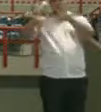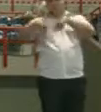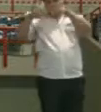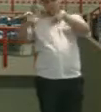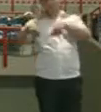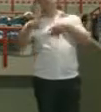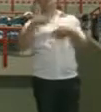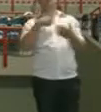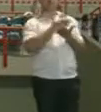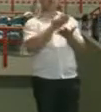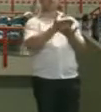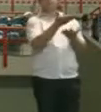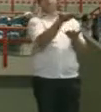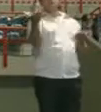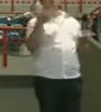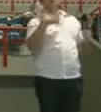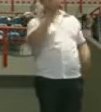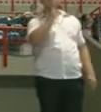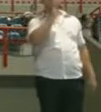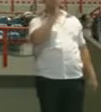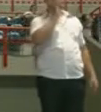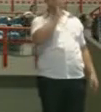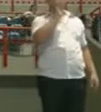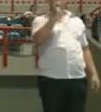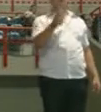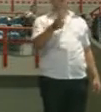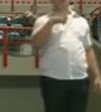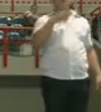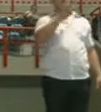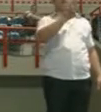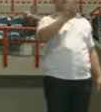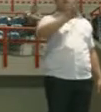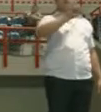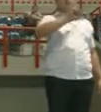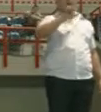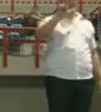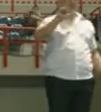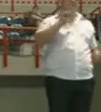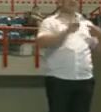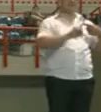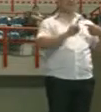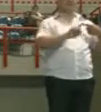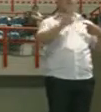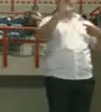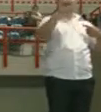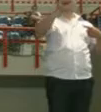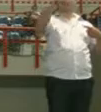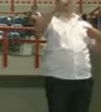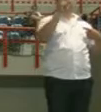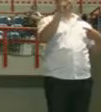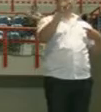que algumas aqui vocês conhecem. Revoltas rurais. Canudos, na Bahia,